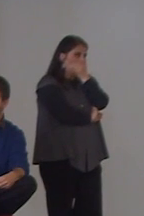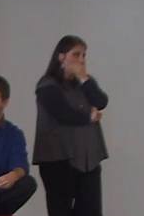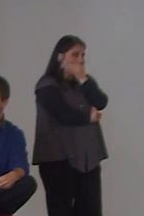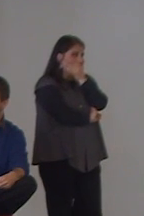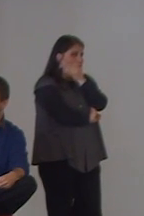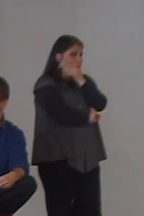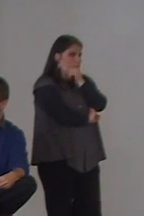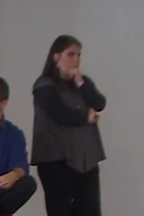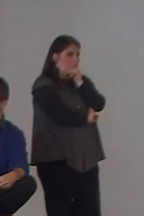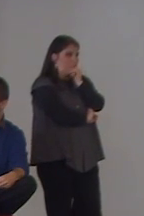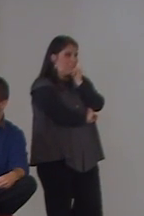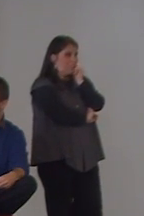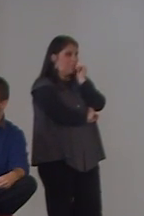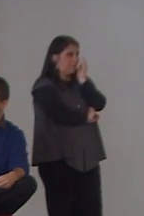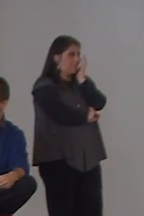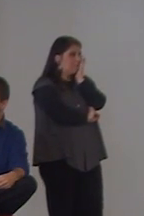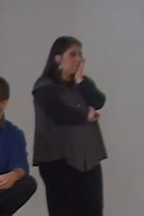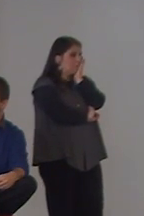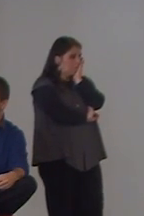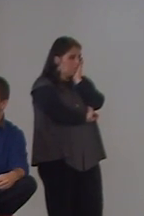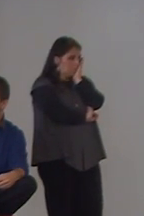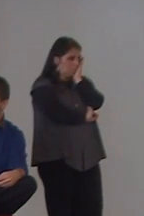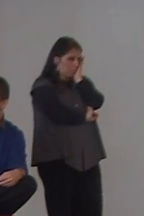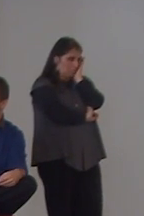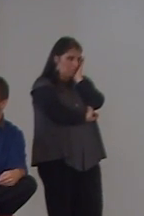pasar hojas de vida y